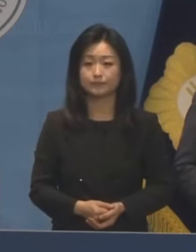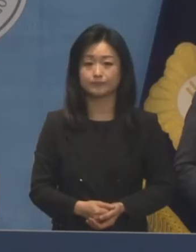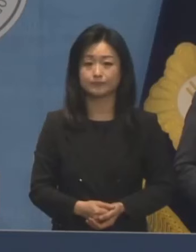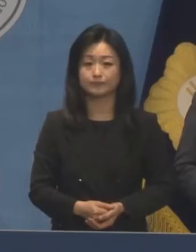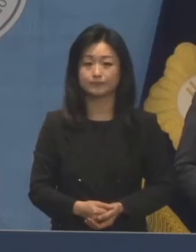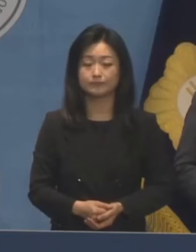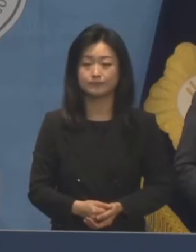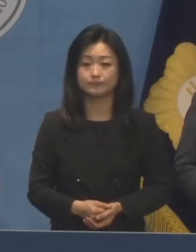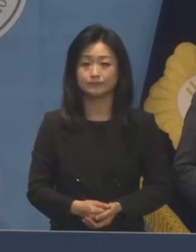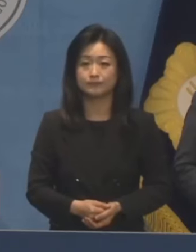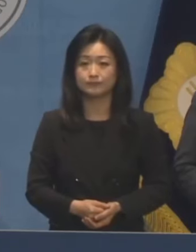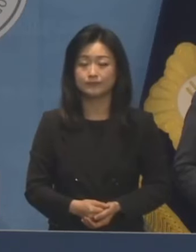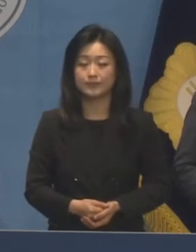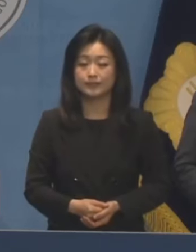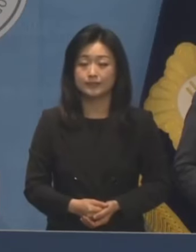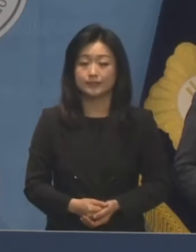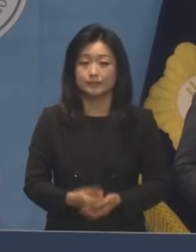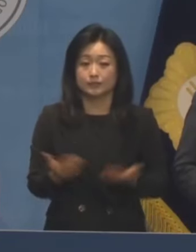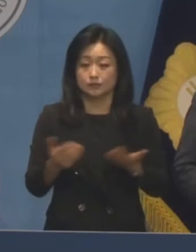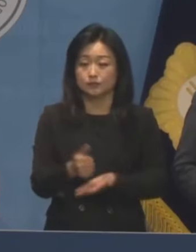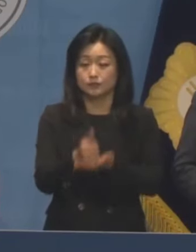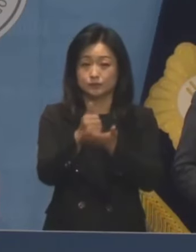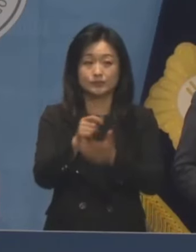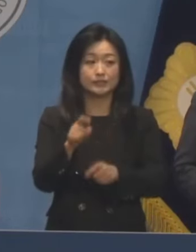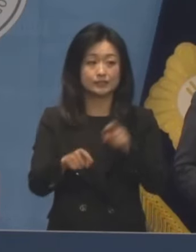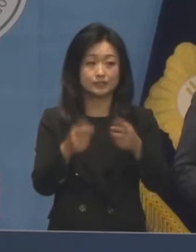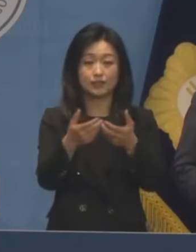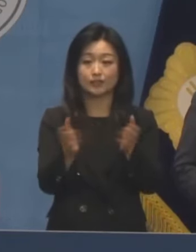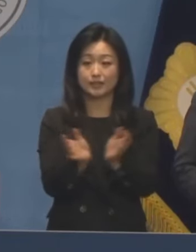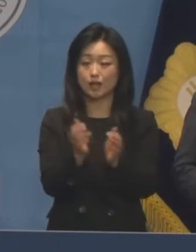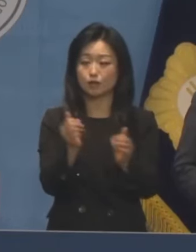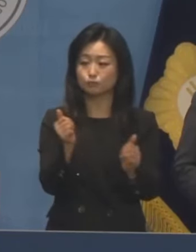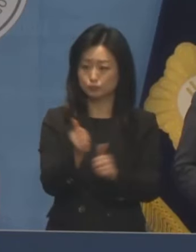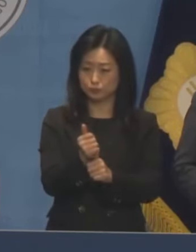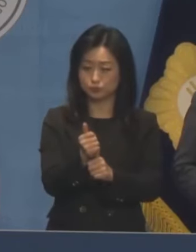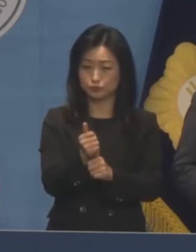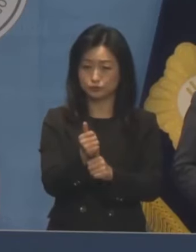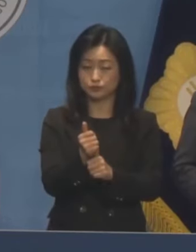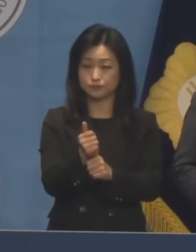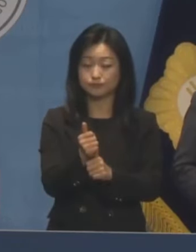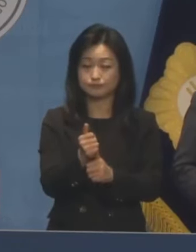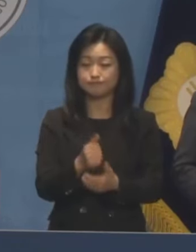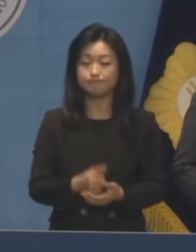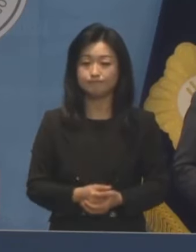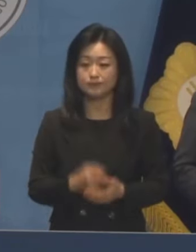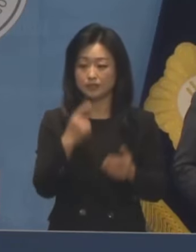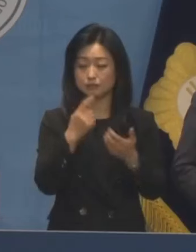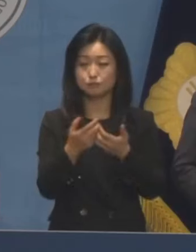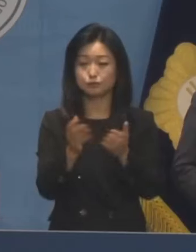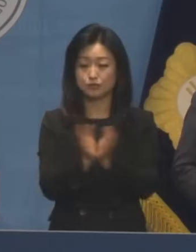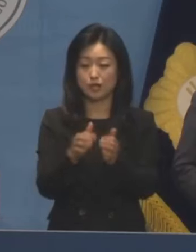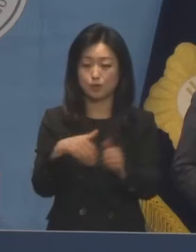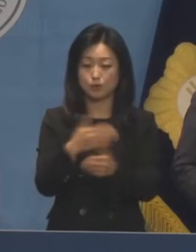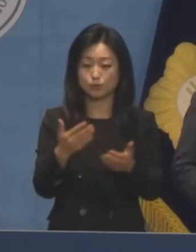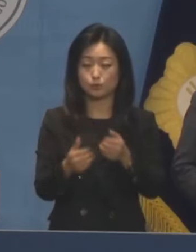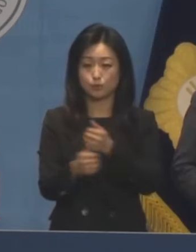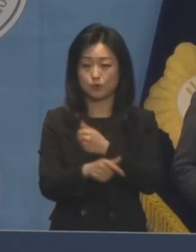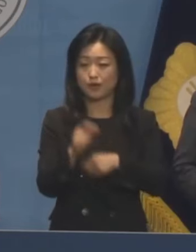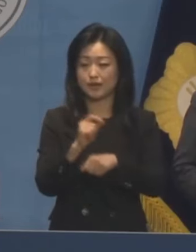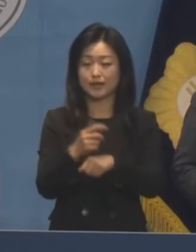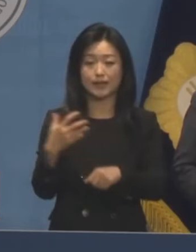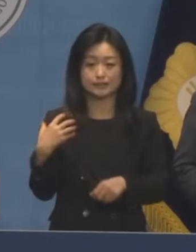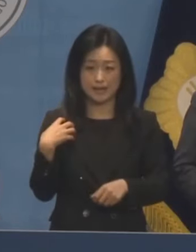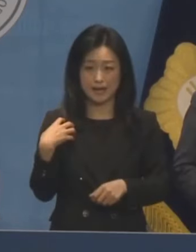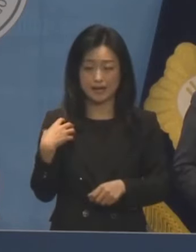하겠습니다 예 노동 전중 실천단 부단장을 맡고 있고 어 더불어민주당 황경 노동위원회 간사를 맡고